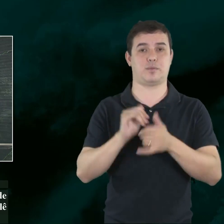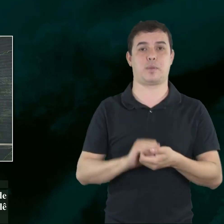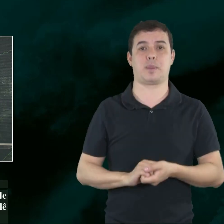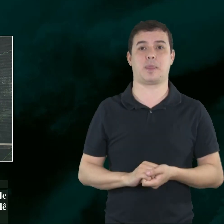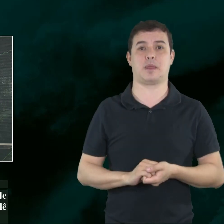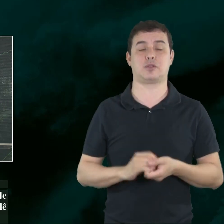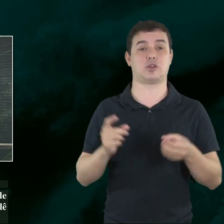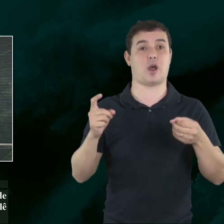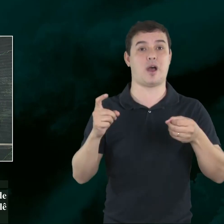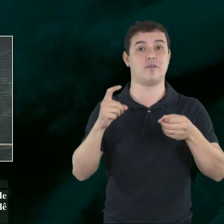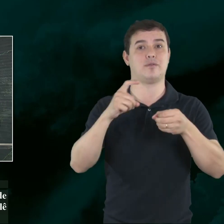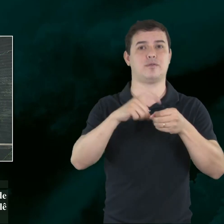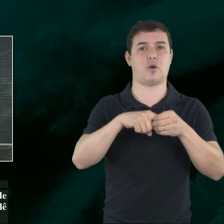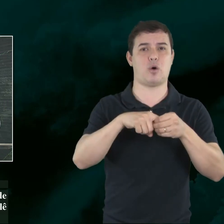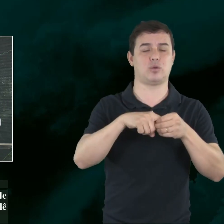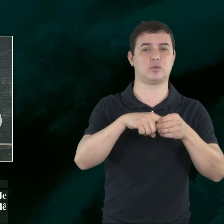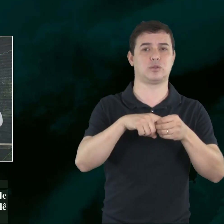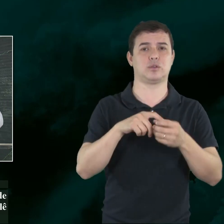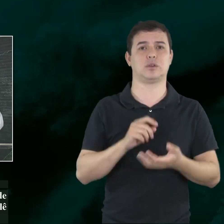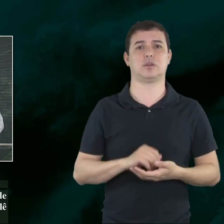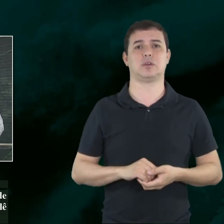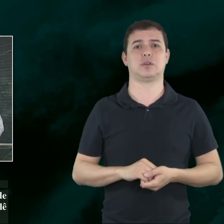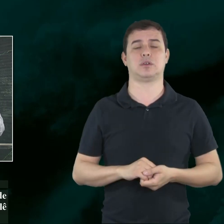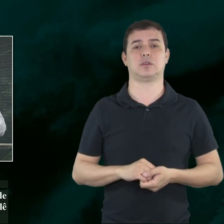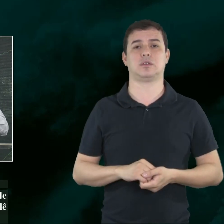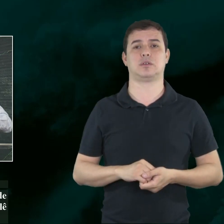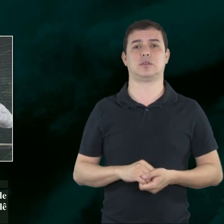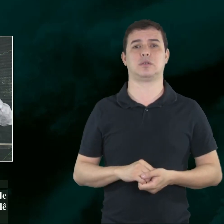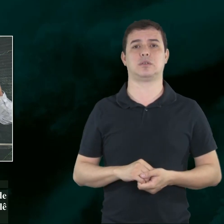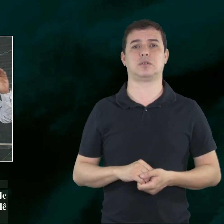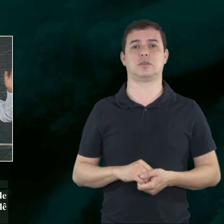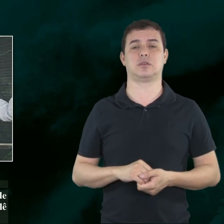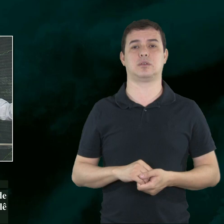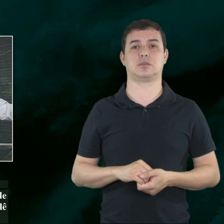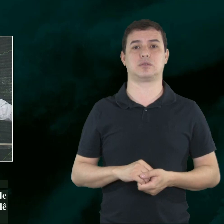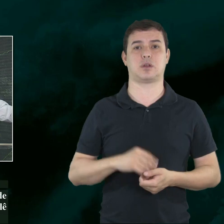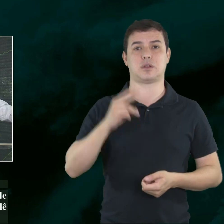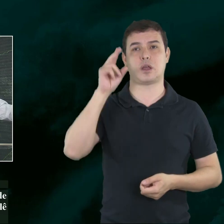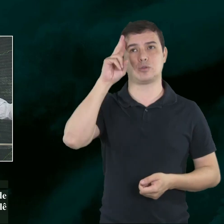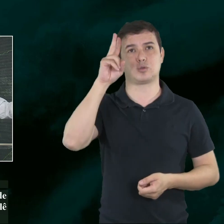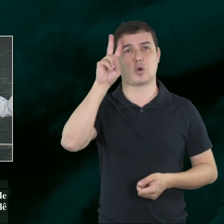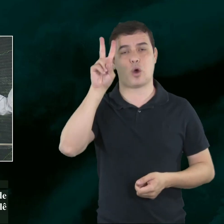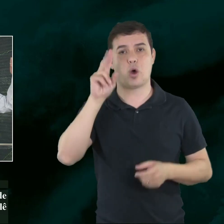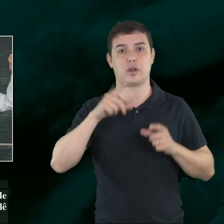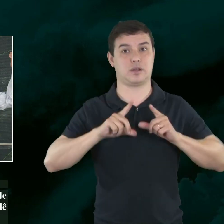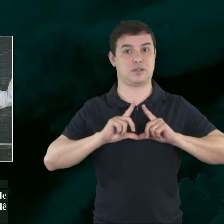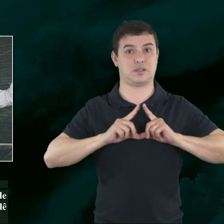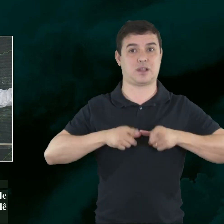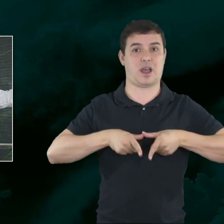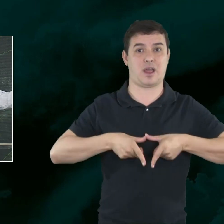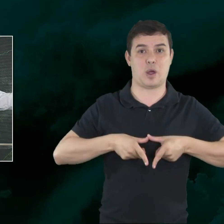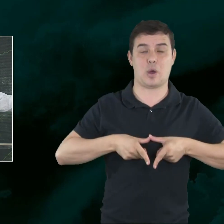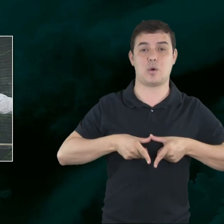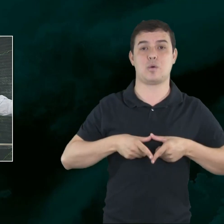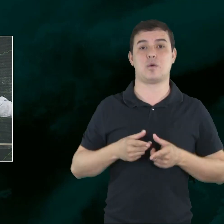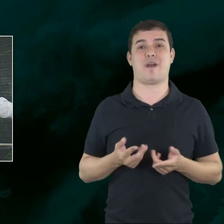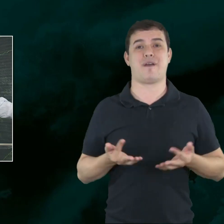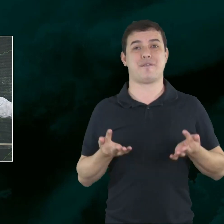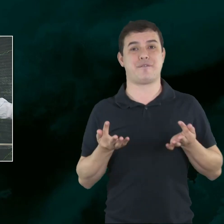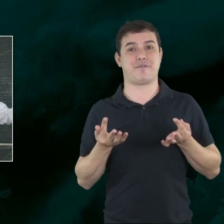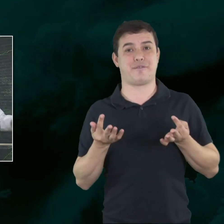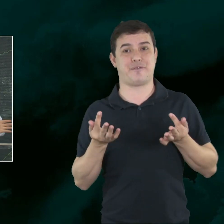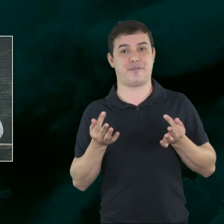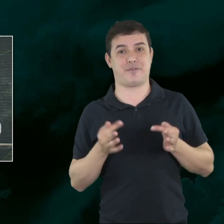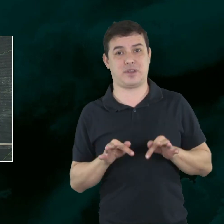volta, né, o fim da interrupção da história de Israel, que terminou com a morte de